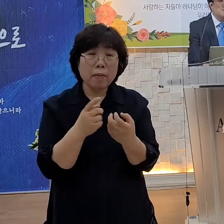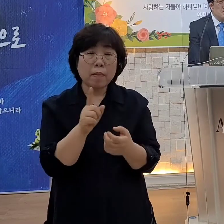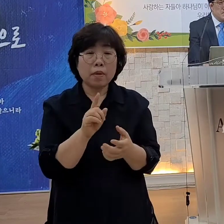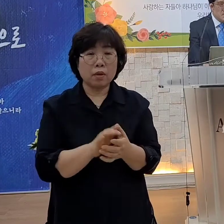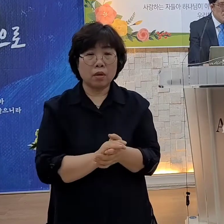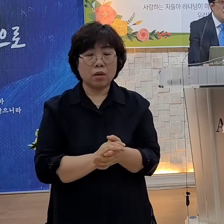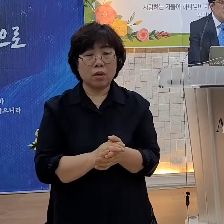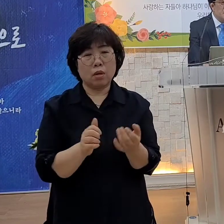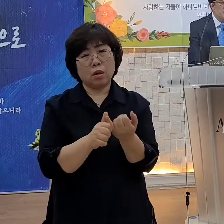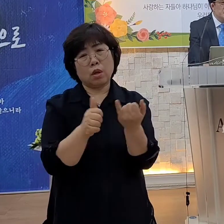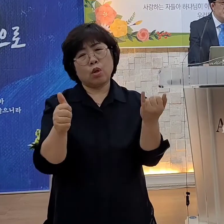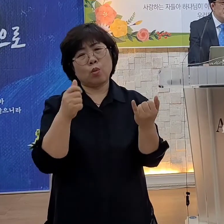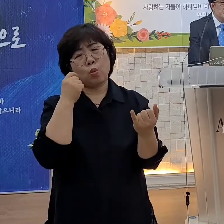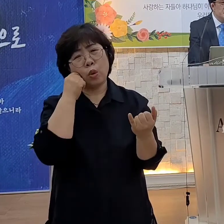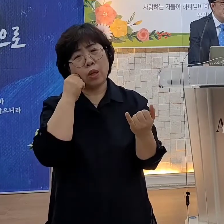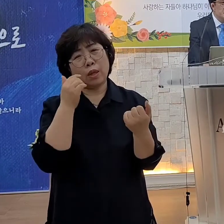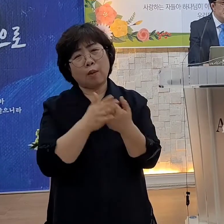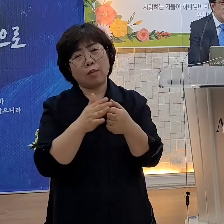헤어질 수 없어서 견딥니까?